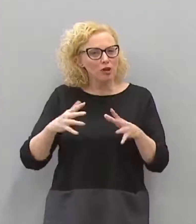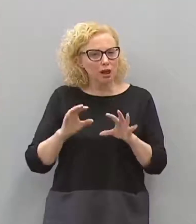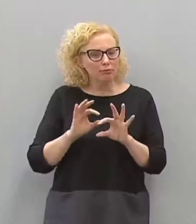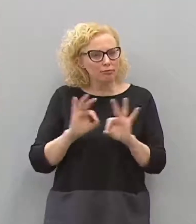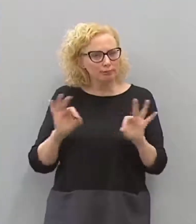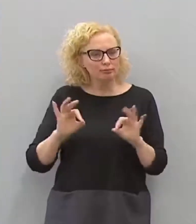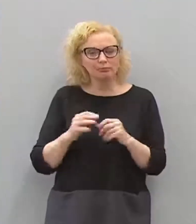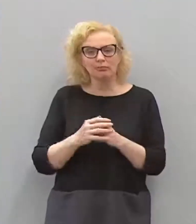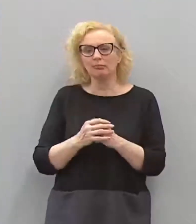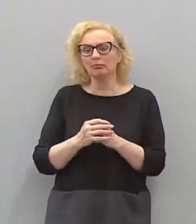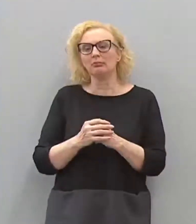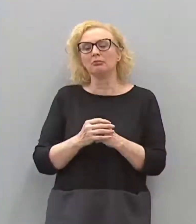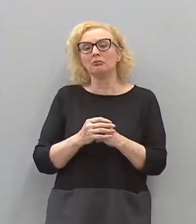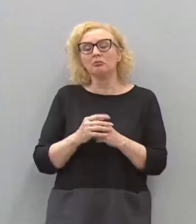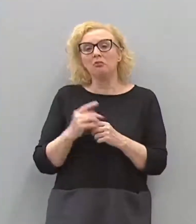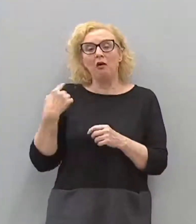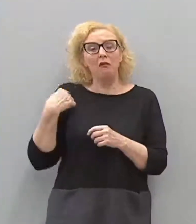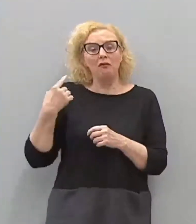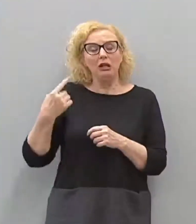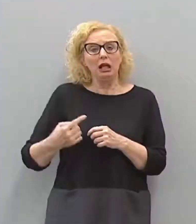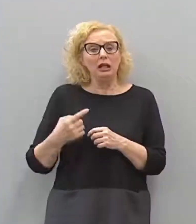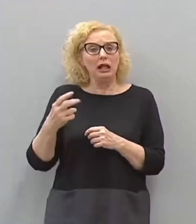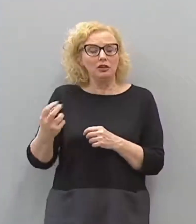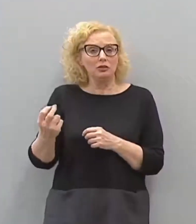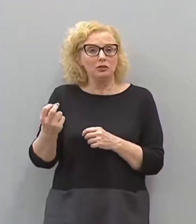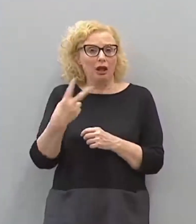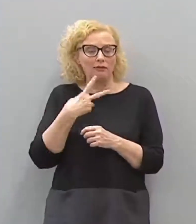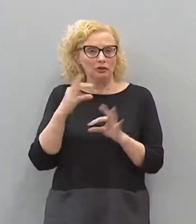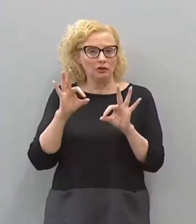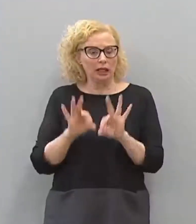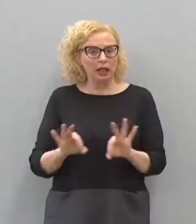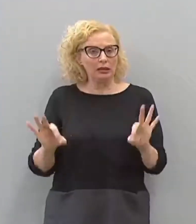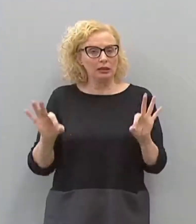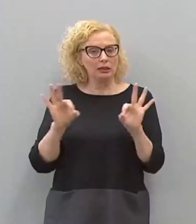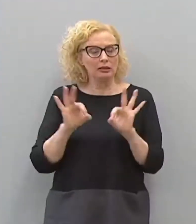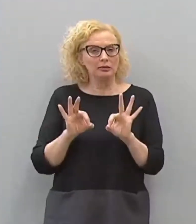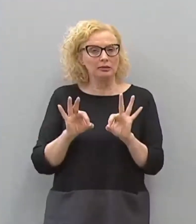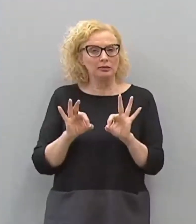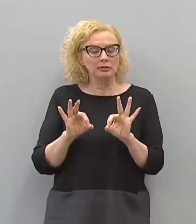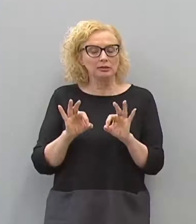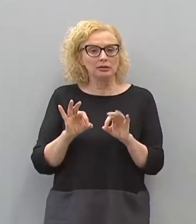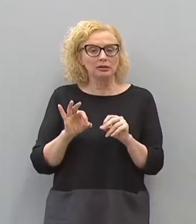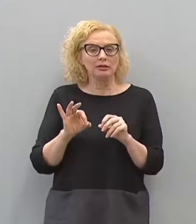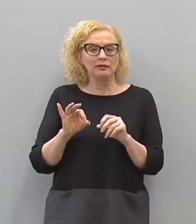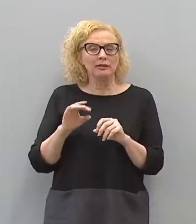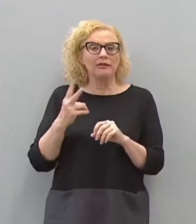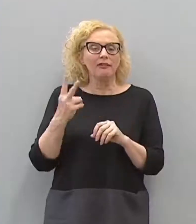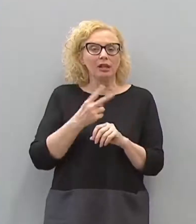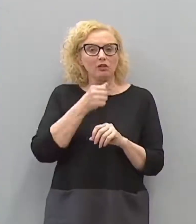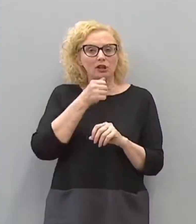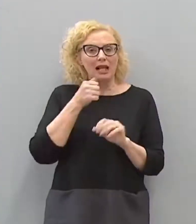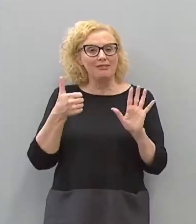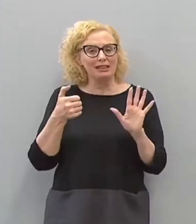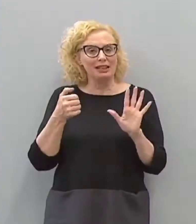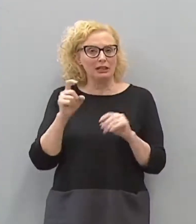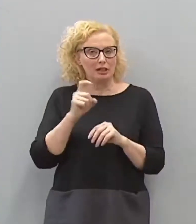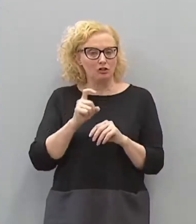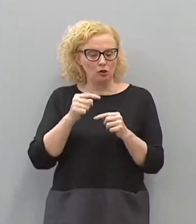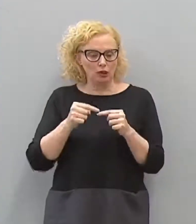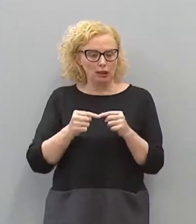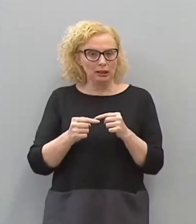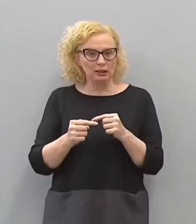al momento non abbiamo avuto notizie non è ancora non sono ancora trascorsi 60 giorni sarà